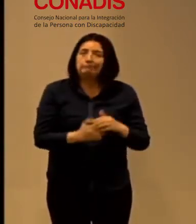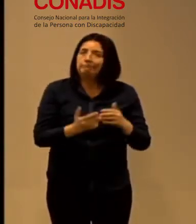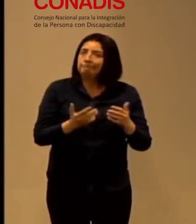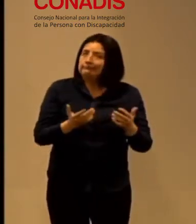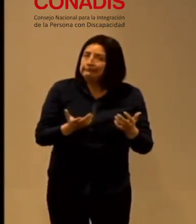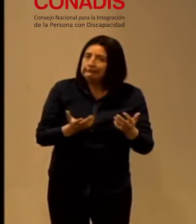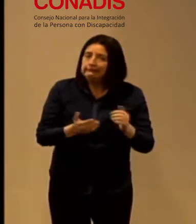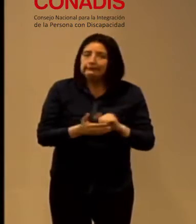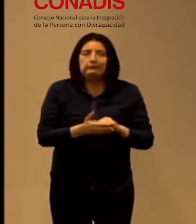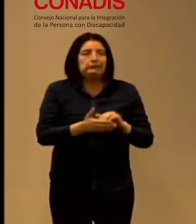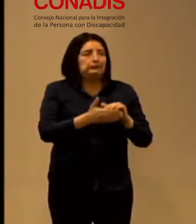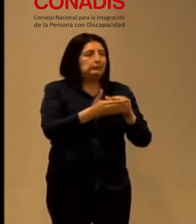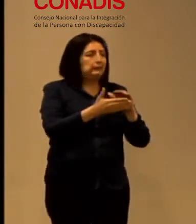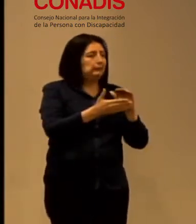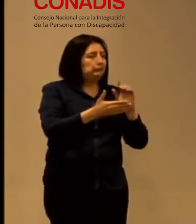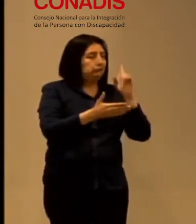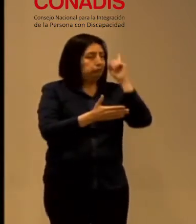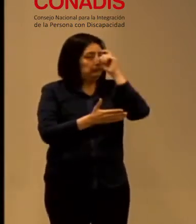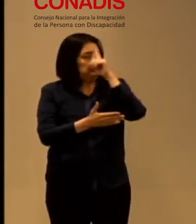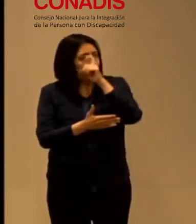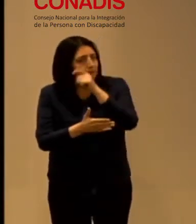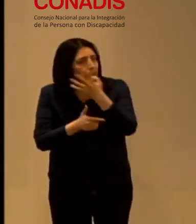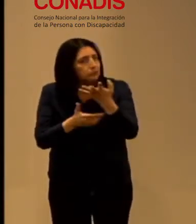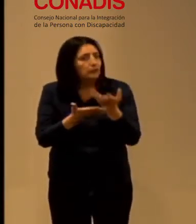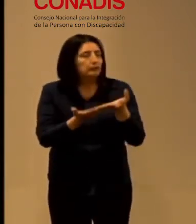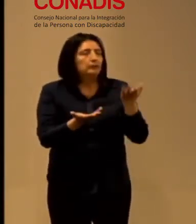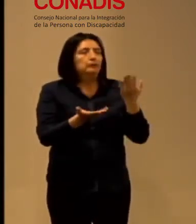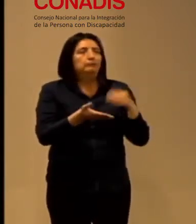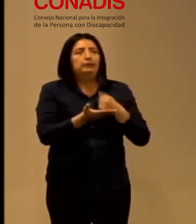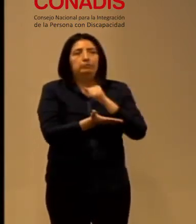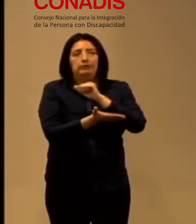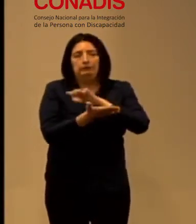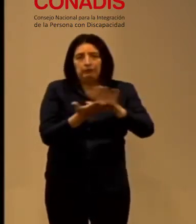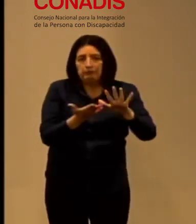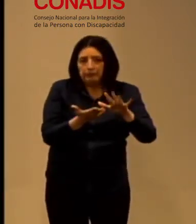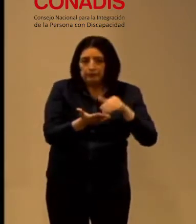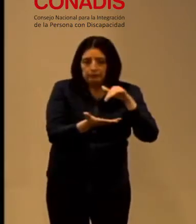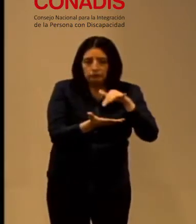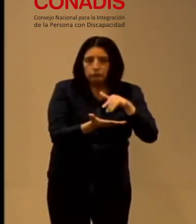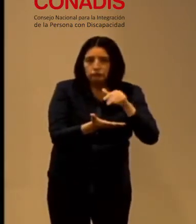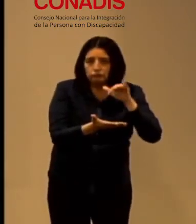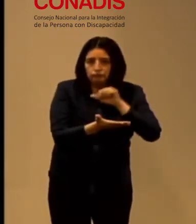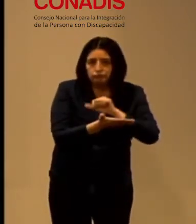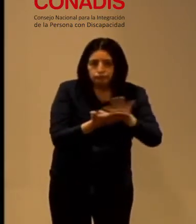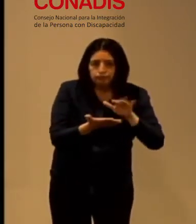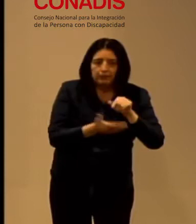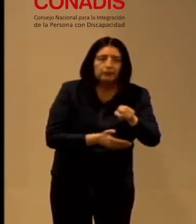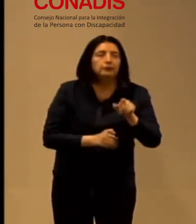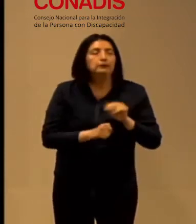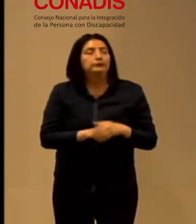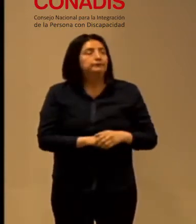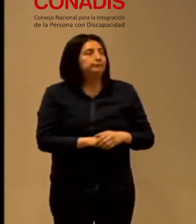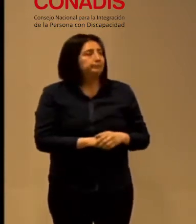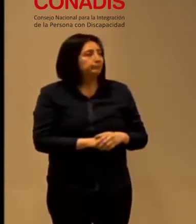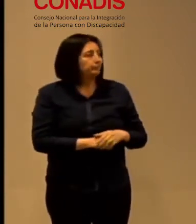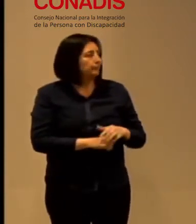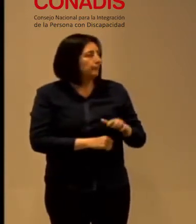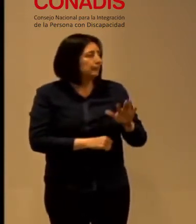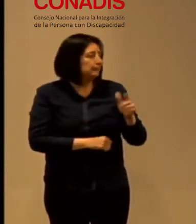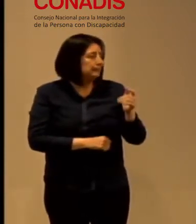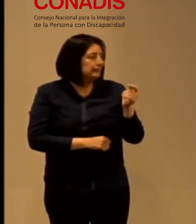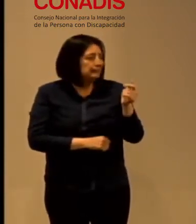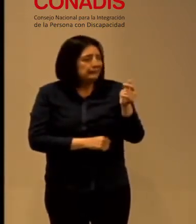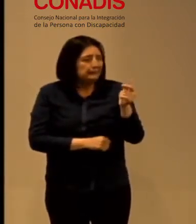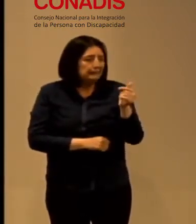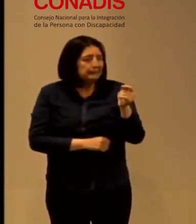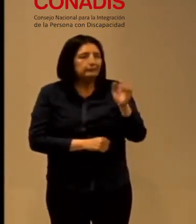hay una primera barrera para el diseño de programas de beca, ¿no? Solo el casi